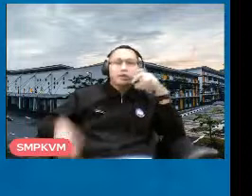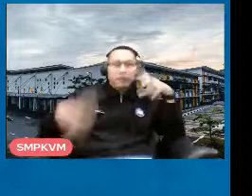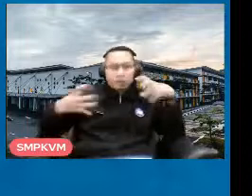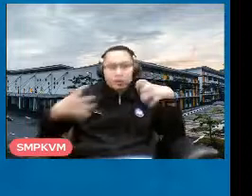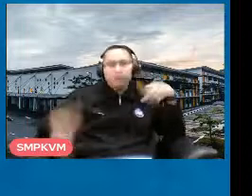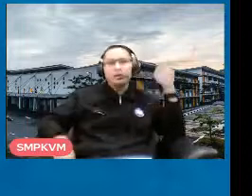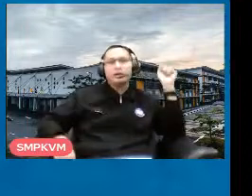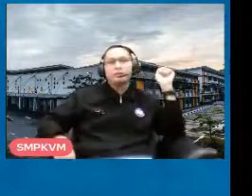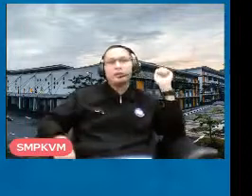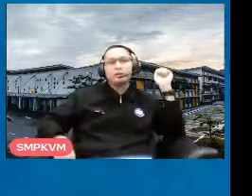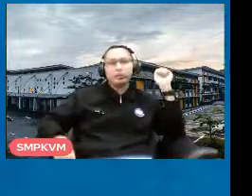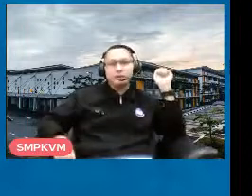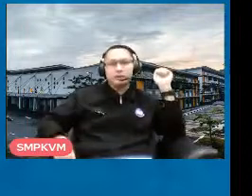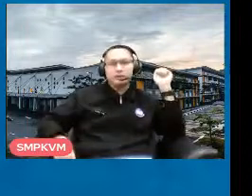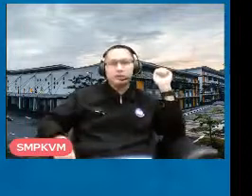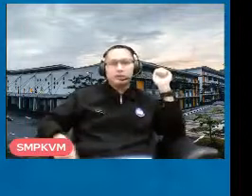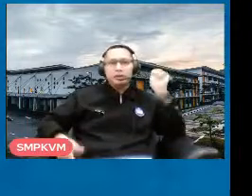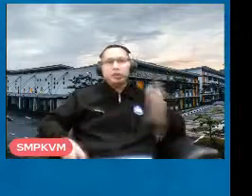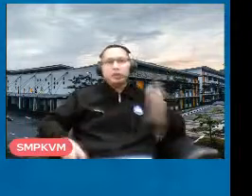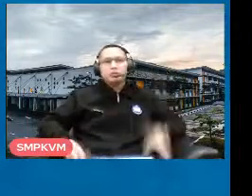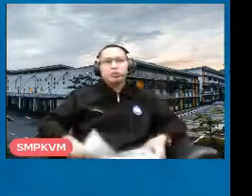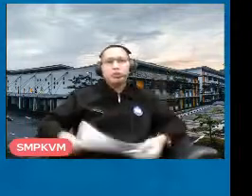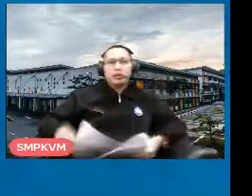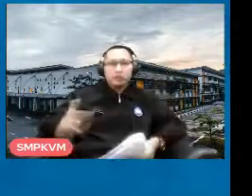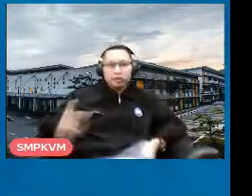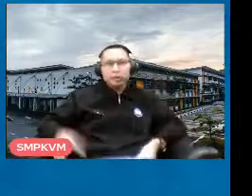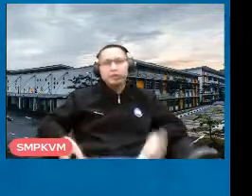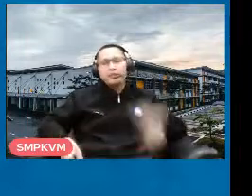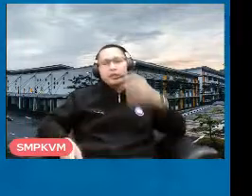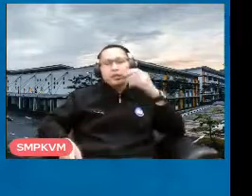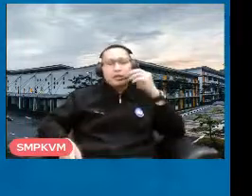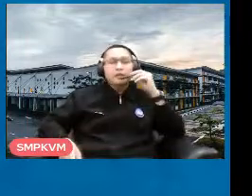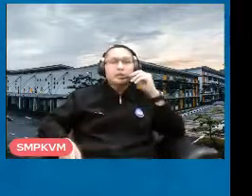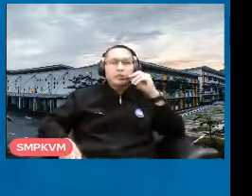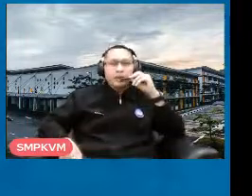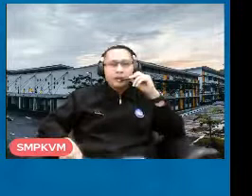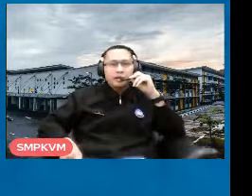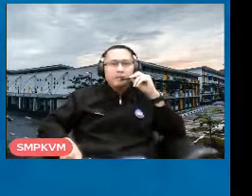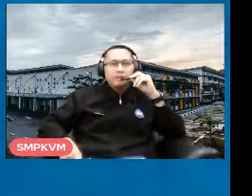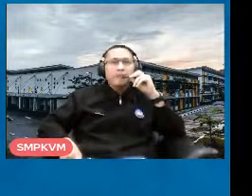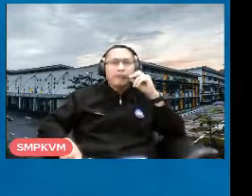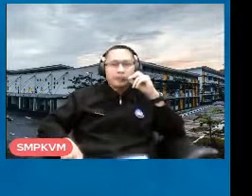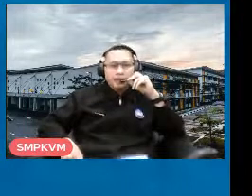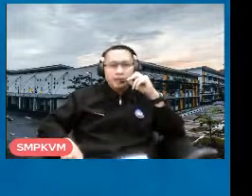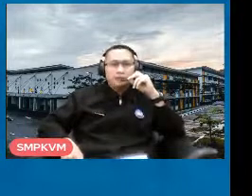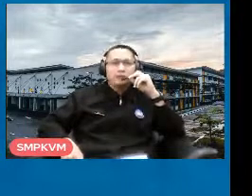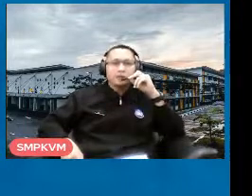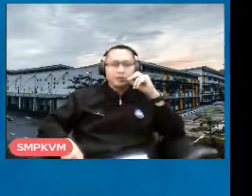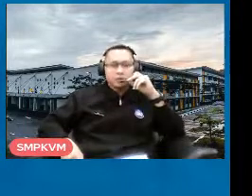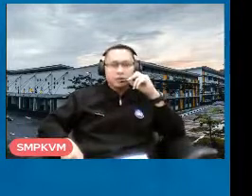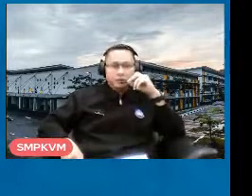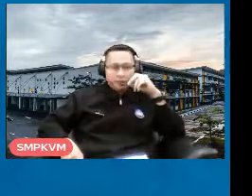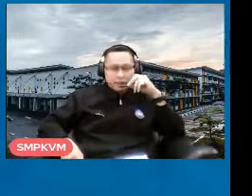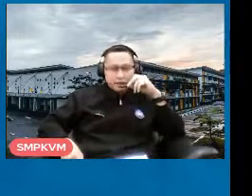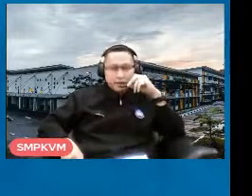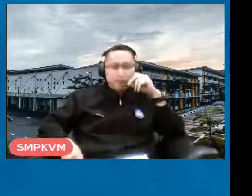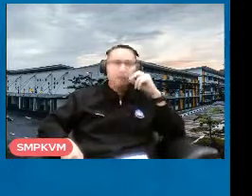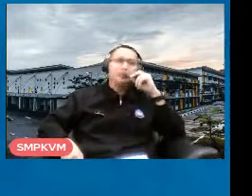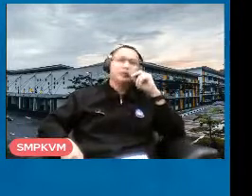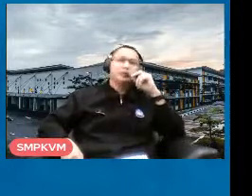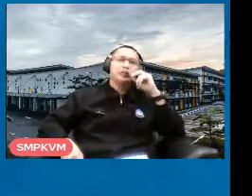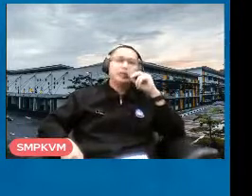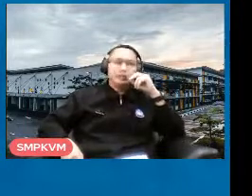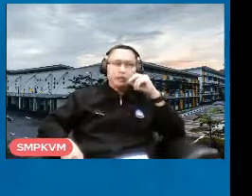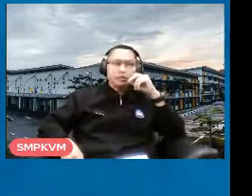tengok wanita nanjungan tanda mereka Kok sini Jadi kamu Honda dekat sini Jadilah yang terbaik nah mafahl kalah masa kamu tuh belajar